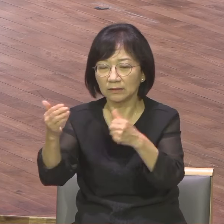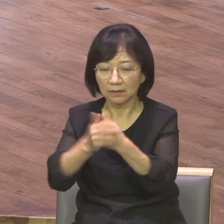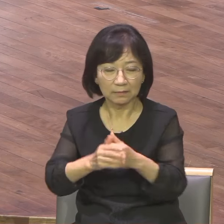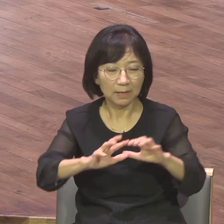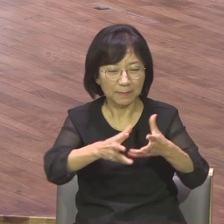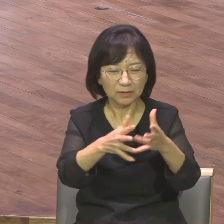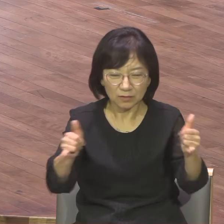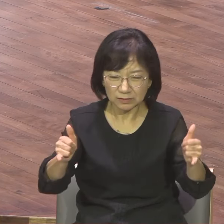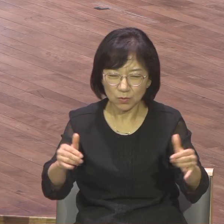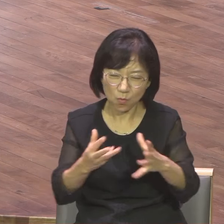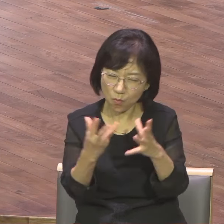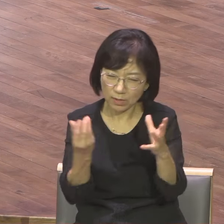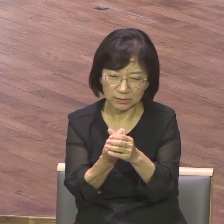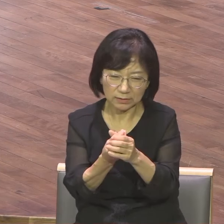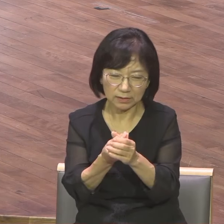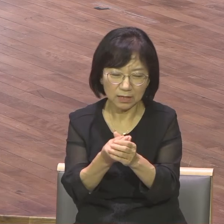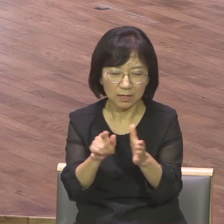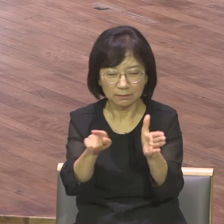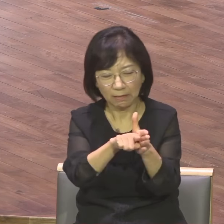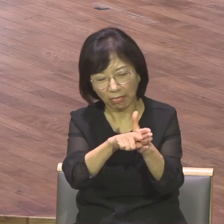빠지셨어요. 그때.